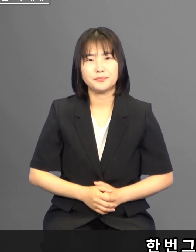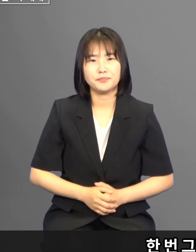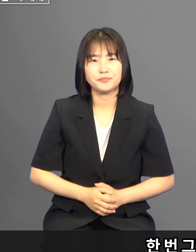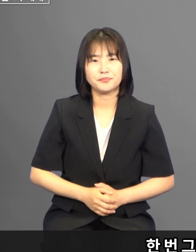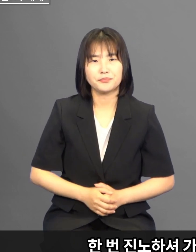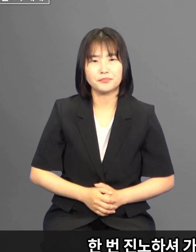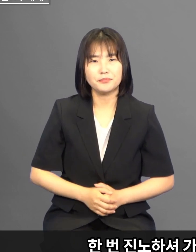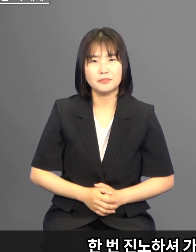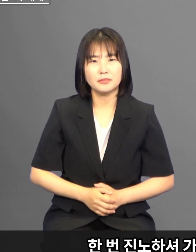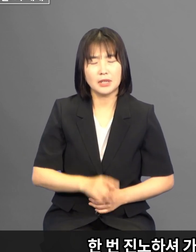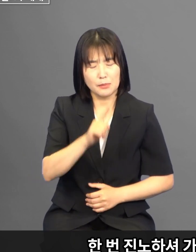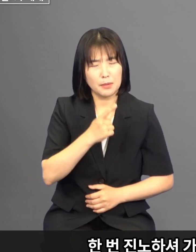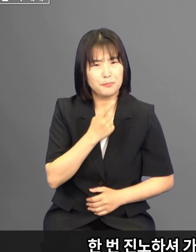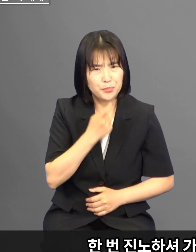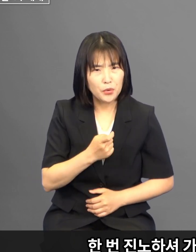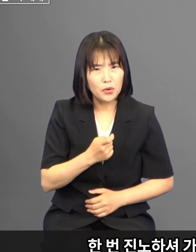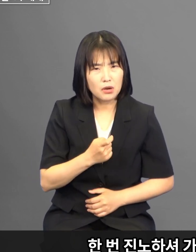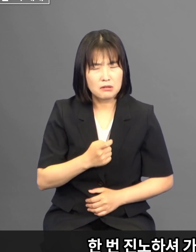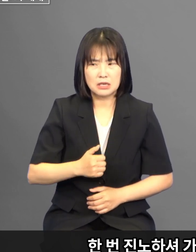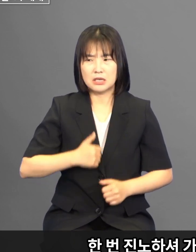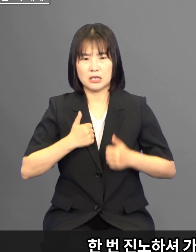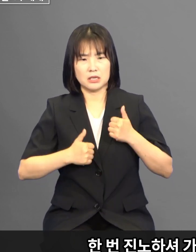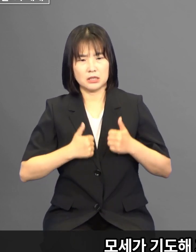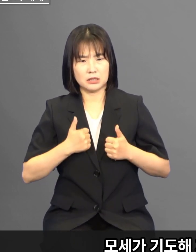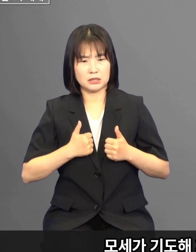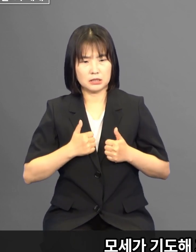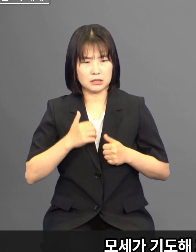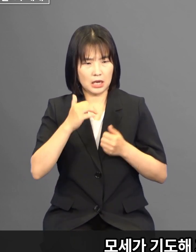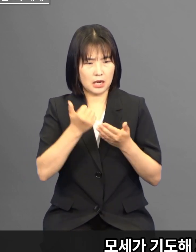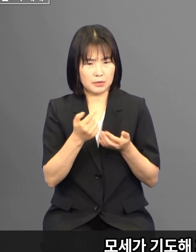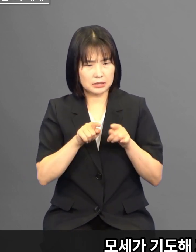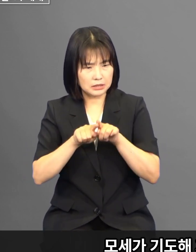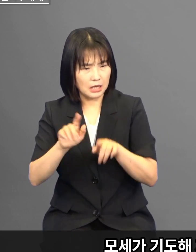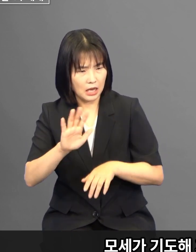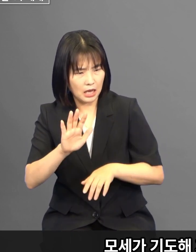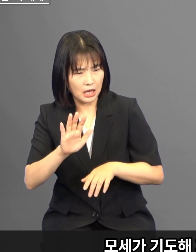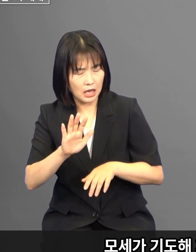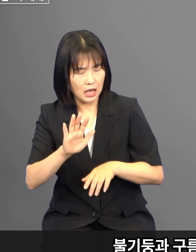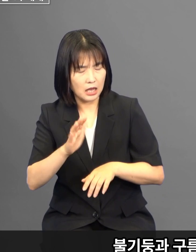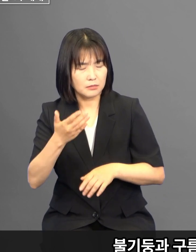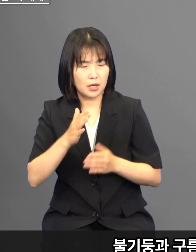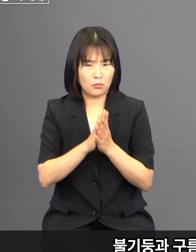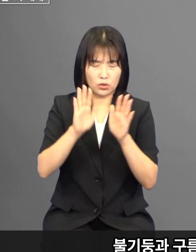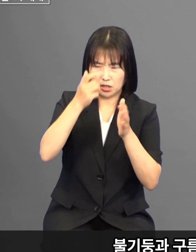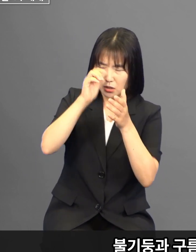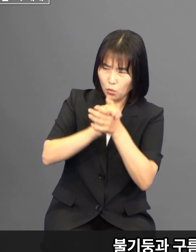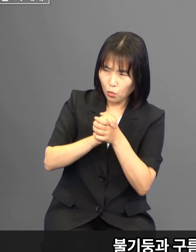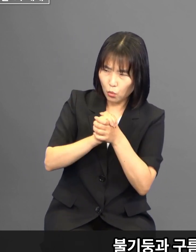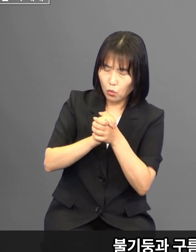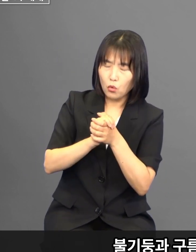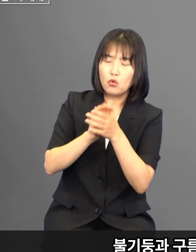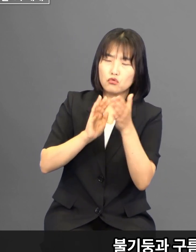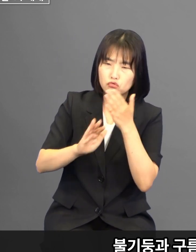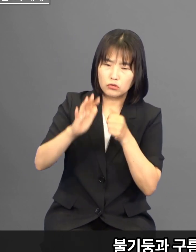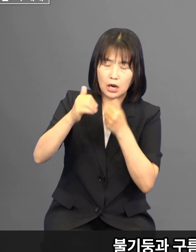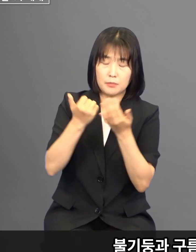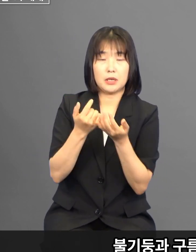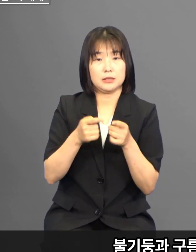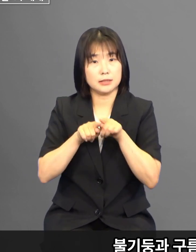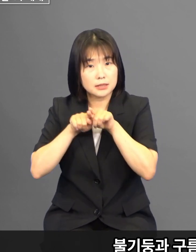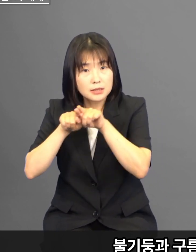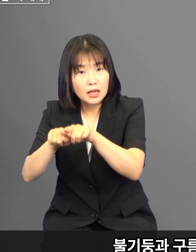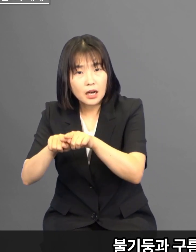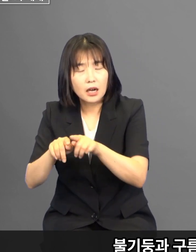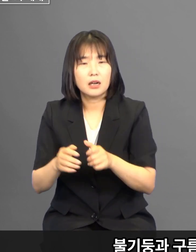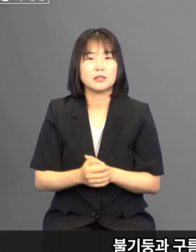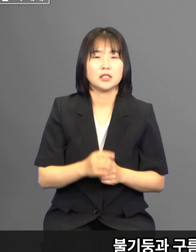뻔했죠. 한 번 진노하셔가지고 나는 안 갈 거야, 이럴 때가 모세가 기도해가지고 다시 회복하셨는데, 어쨌든 불기둥과